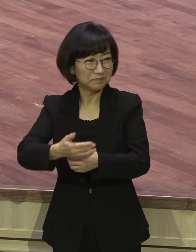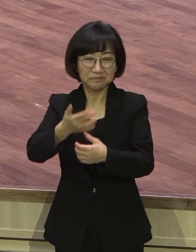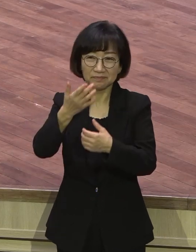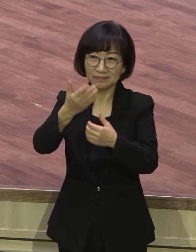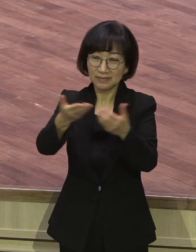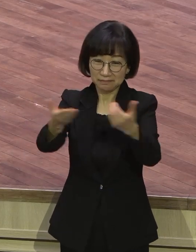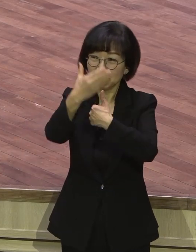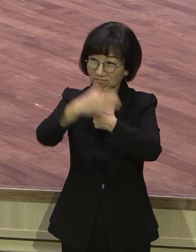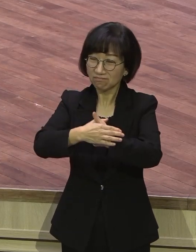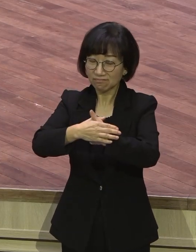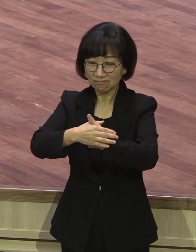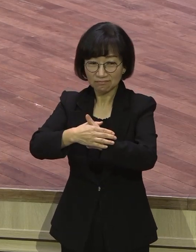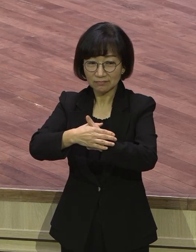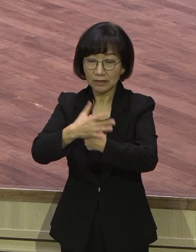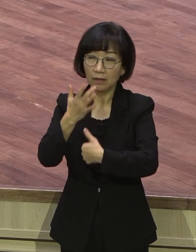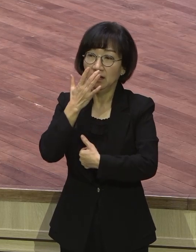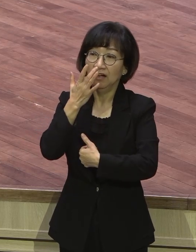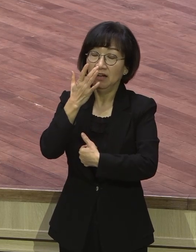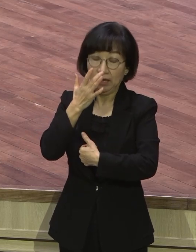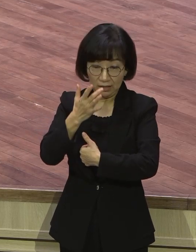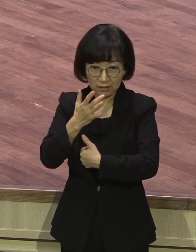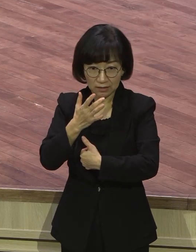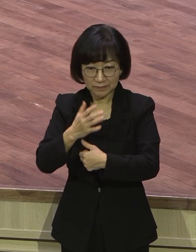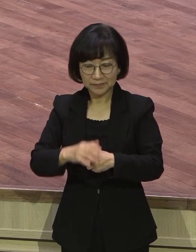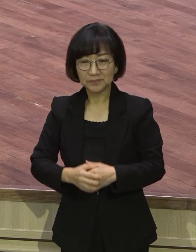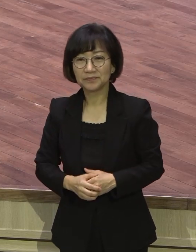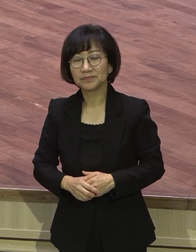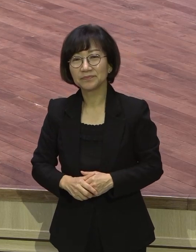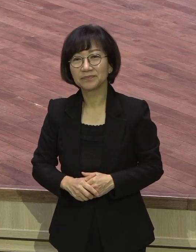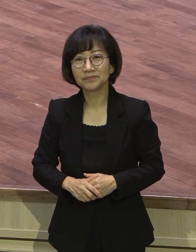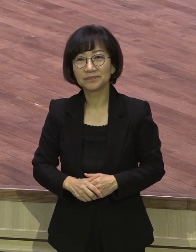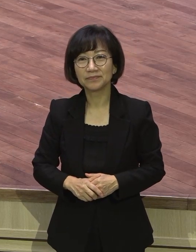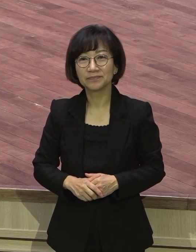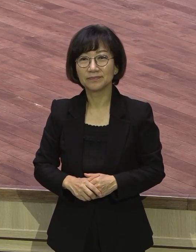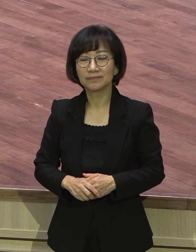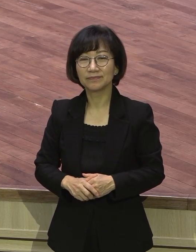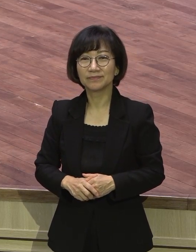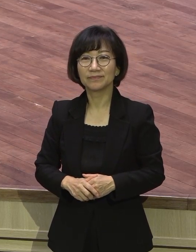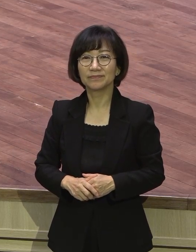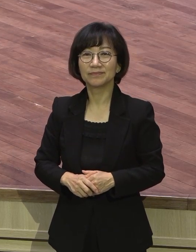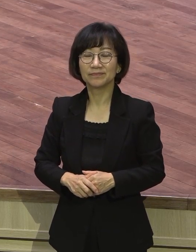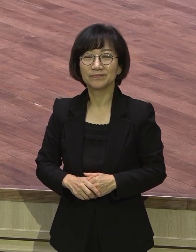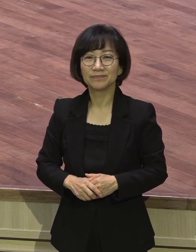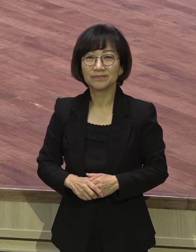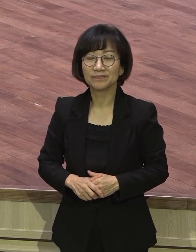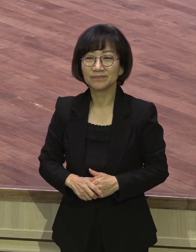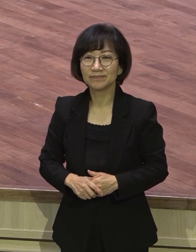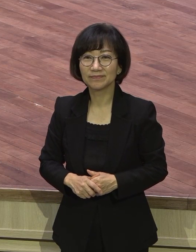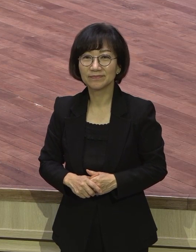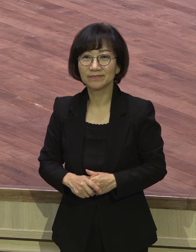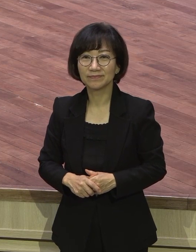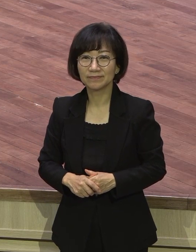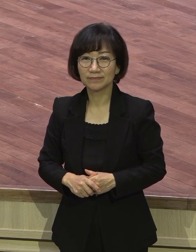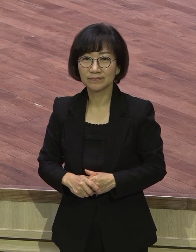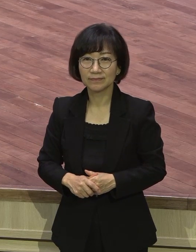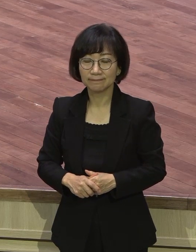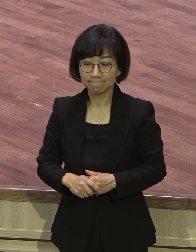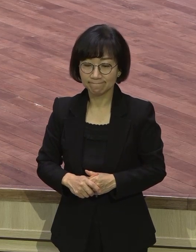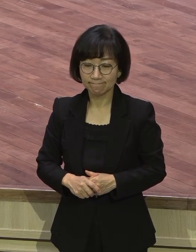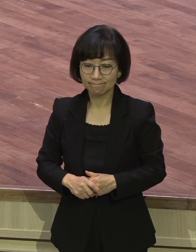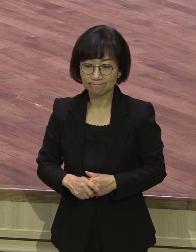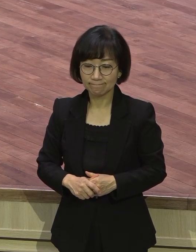안수집사로 안수집사로 내가 부장인 부장 교사모 교사로 맡겨온 직분 이걸 분명히 알고